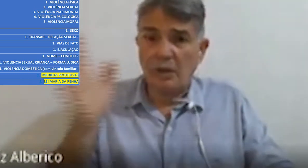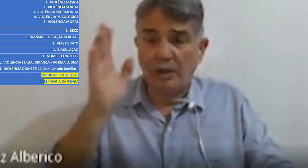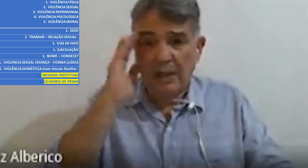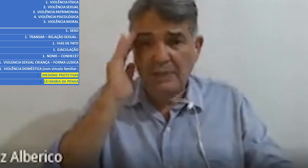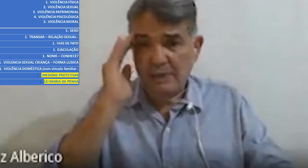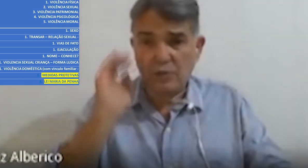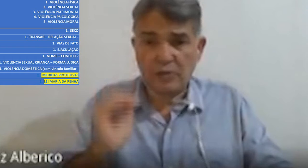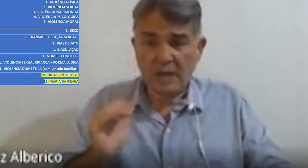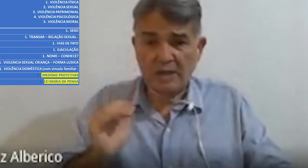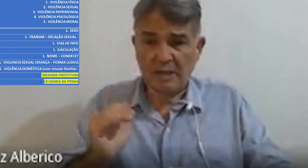Na cabeça do surdo é assim.